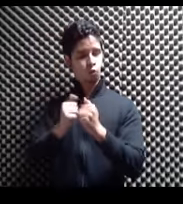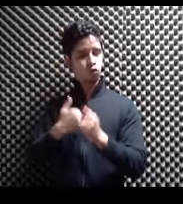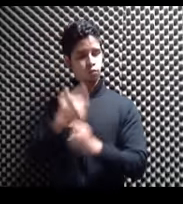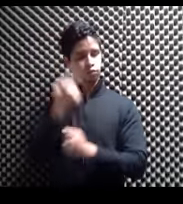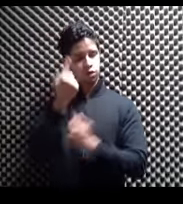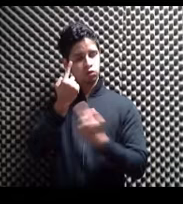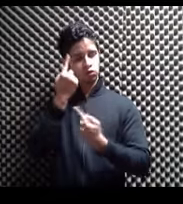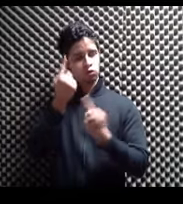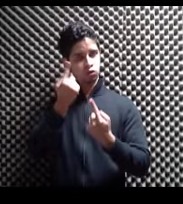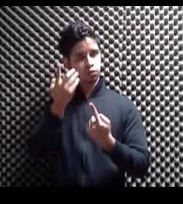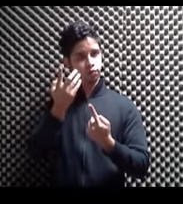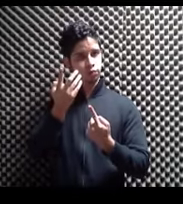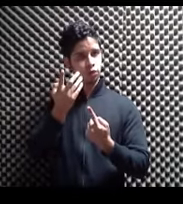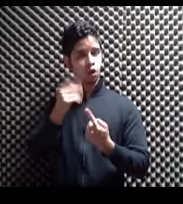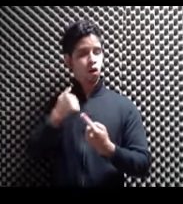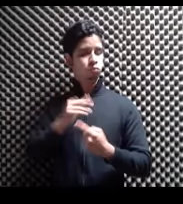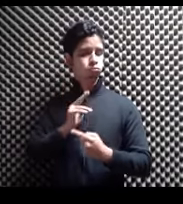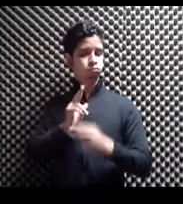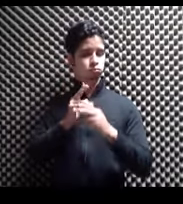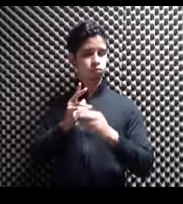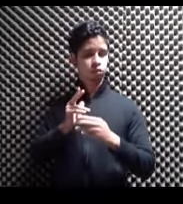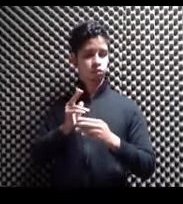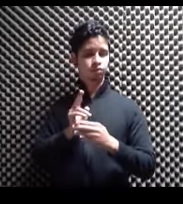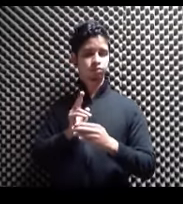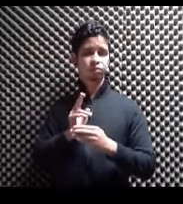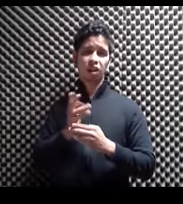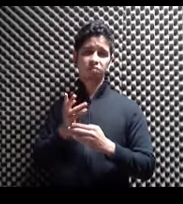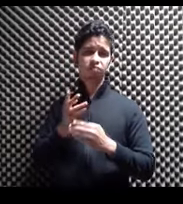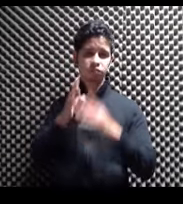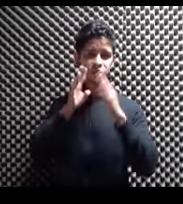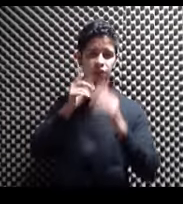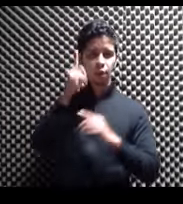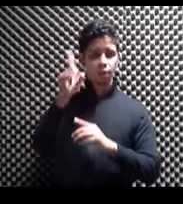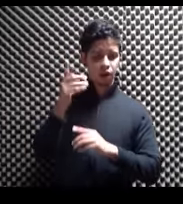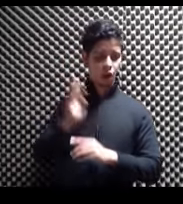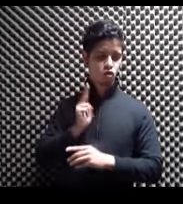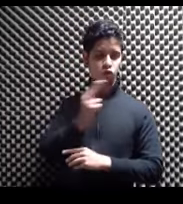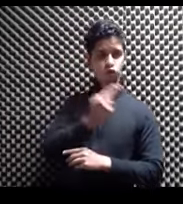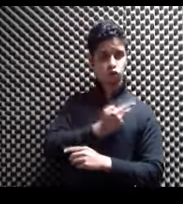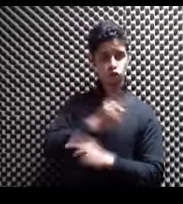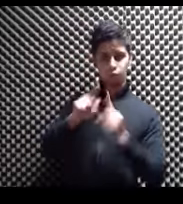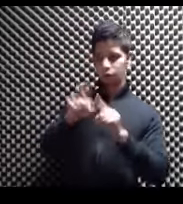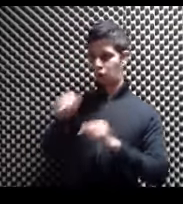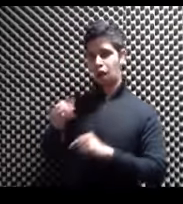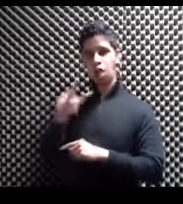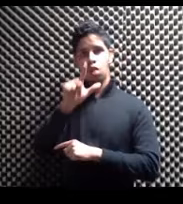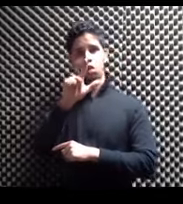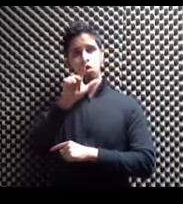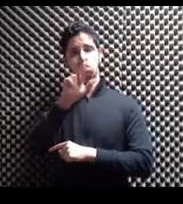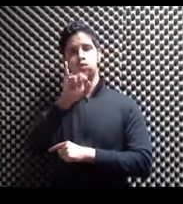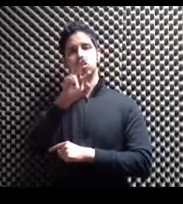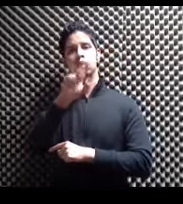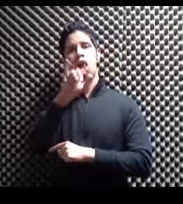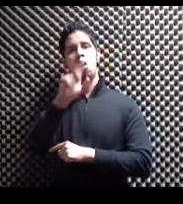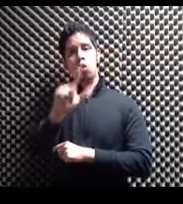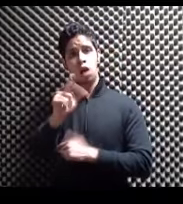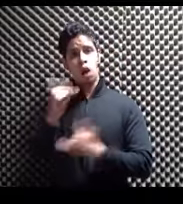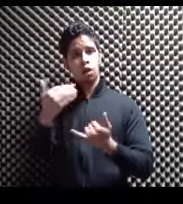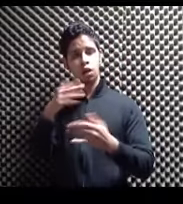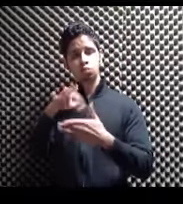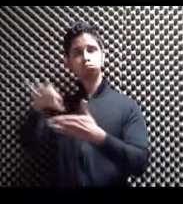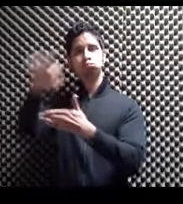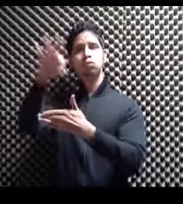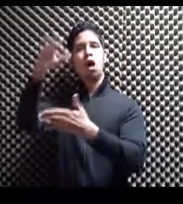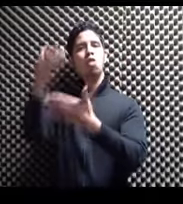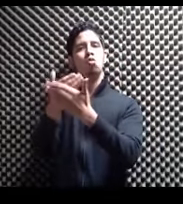nosotros, que no lo tenemos. Exacto. Pero él está en una nueva vida y está celebrando su nueva vida. Y ciertamente alegre también, claro.